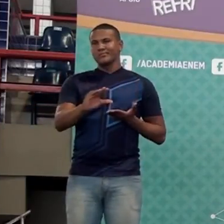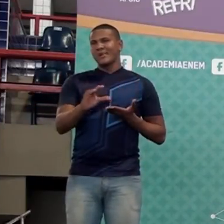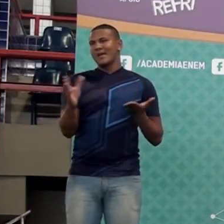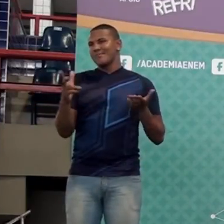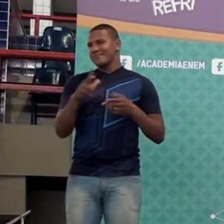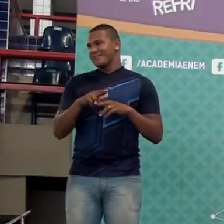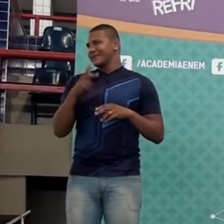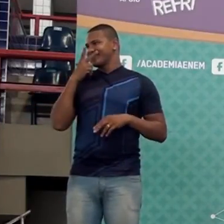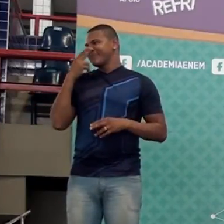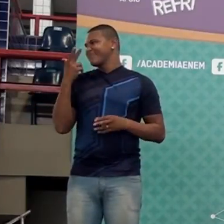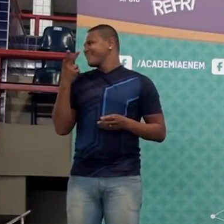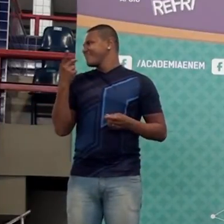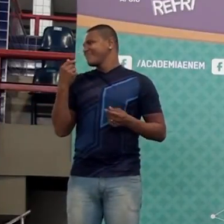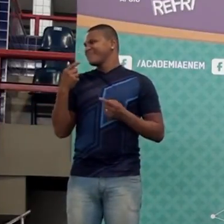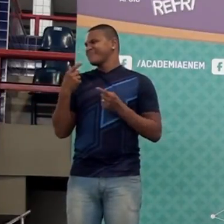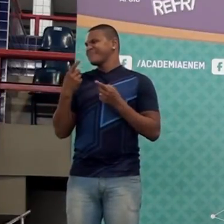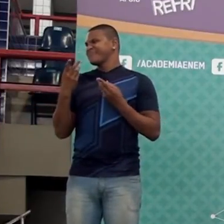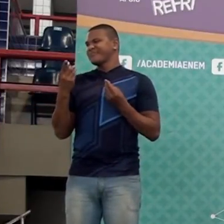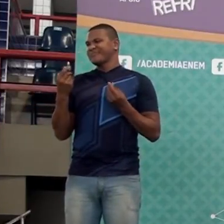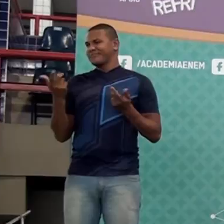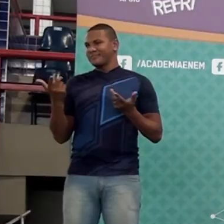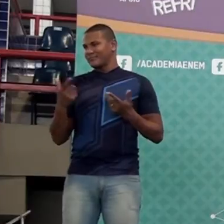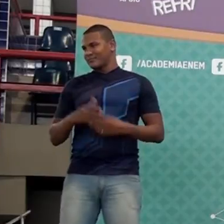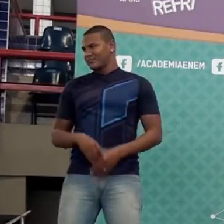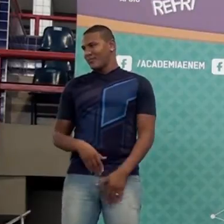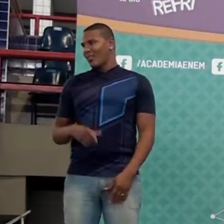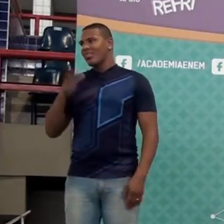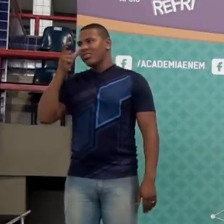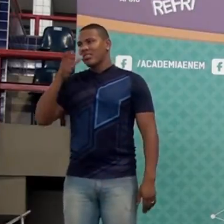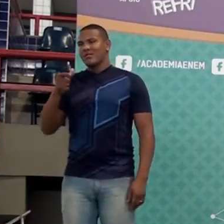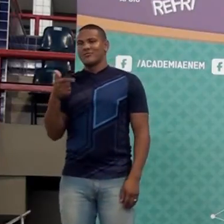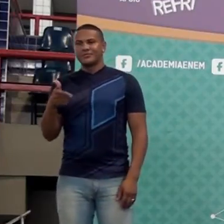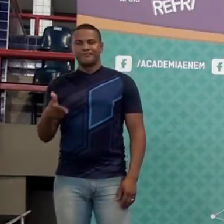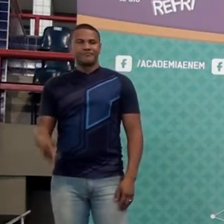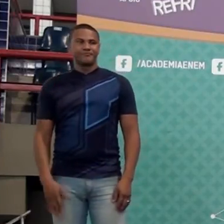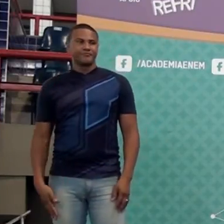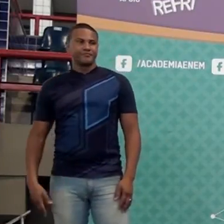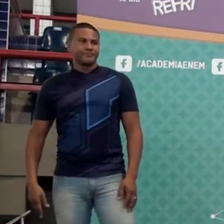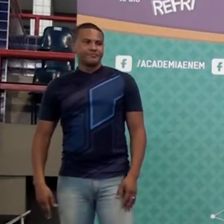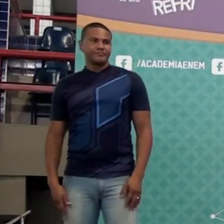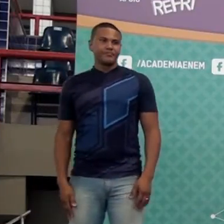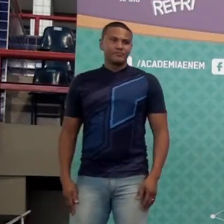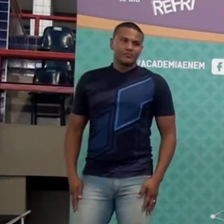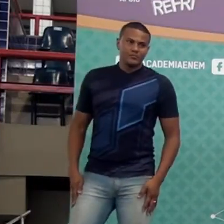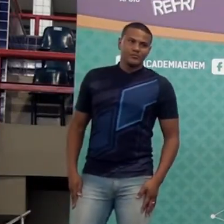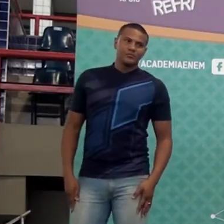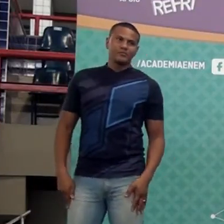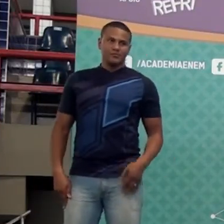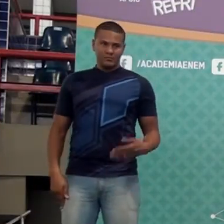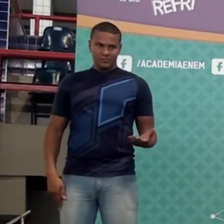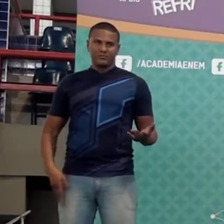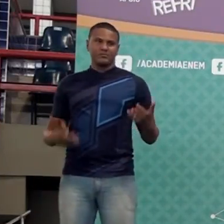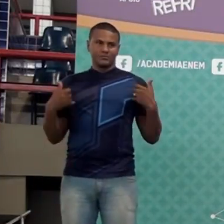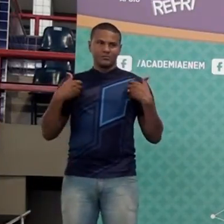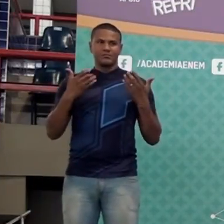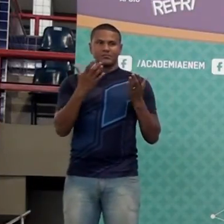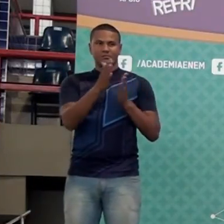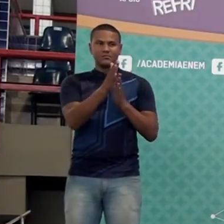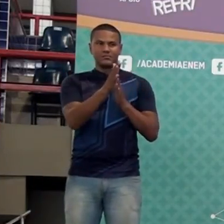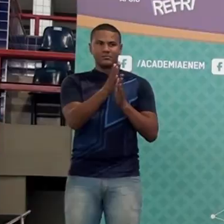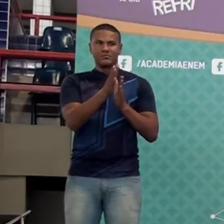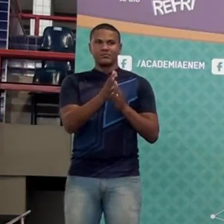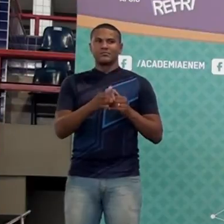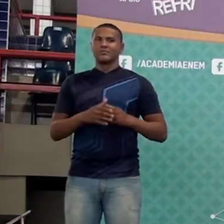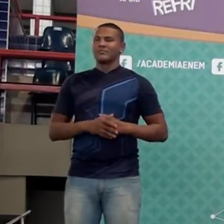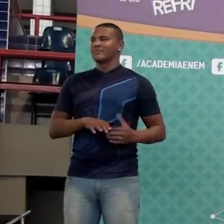pena, certo? Bom, a gente não tem essa energia geotérmica no Brasil, tá? Até porque a